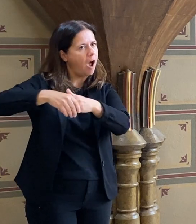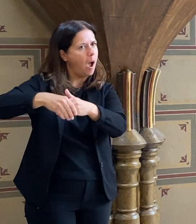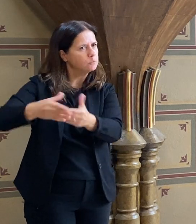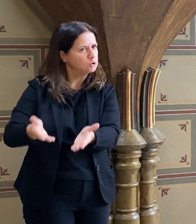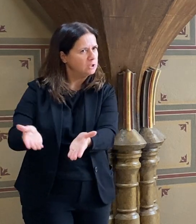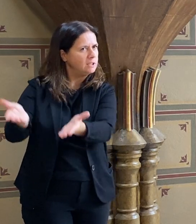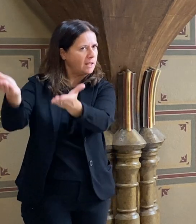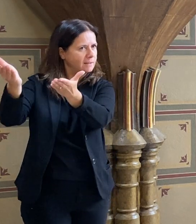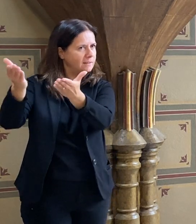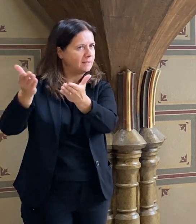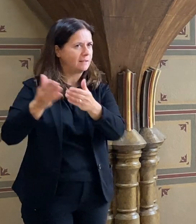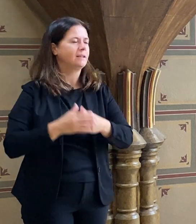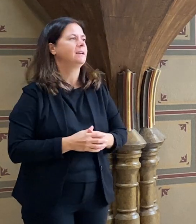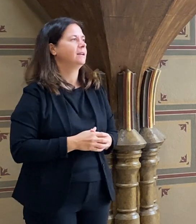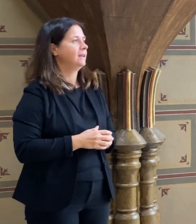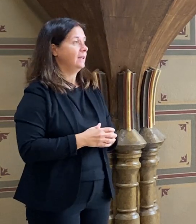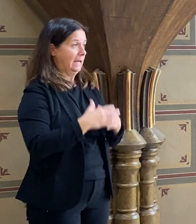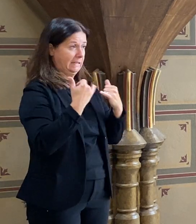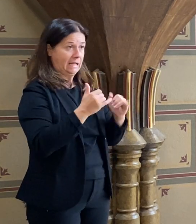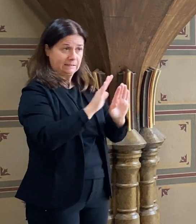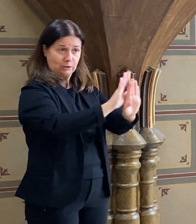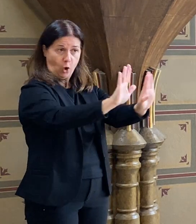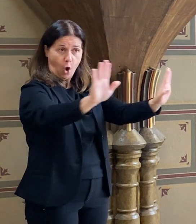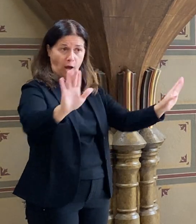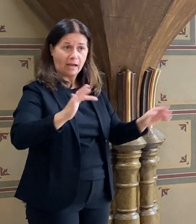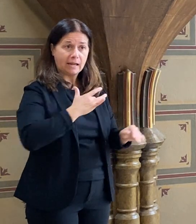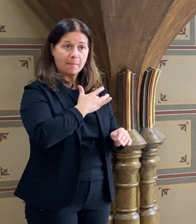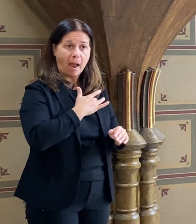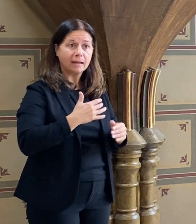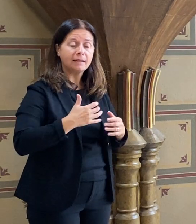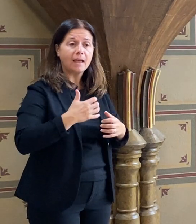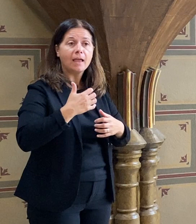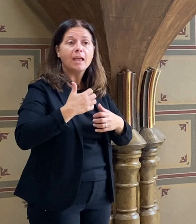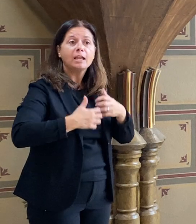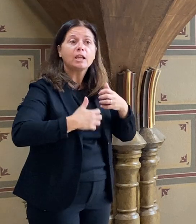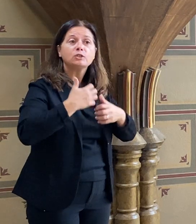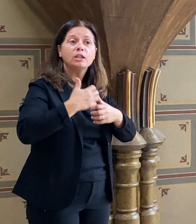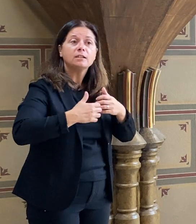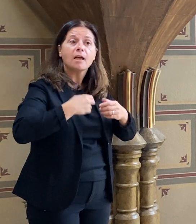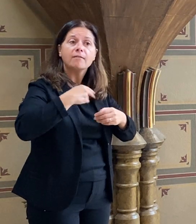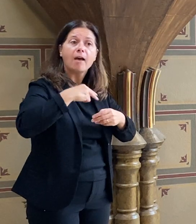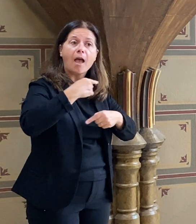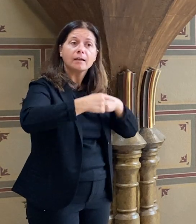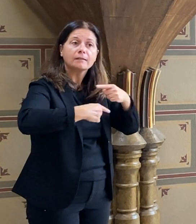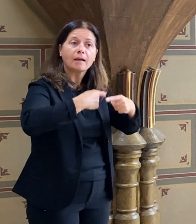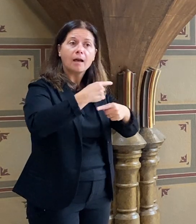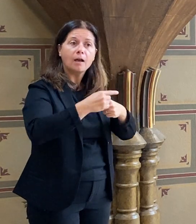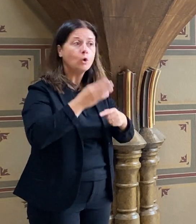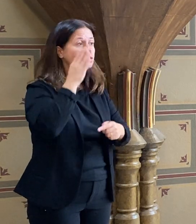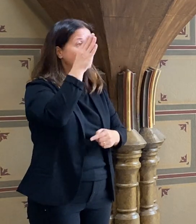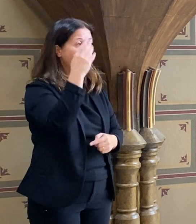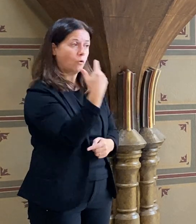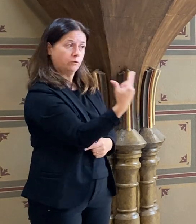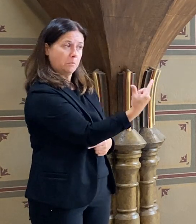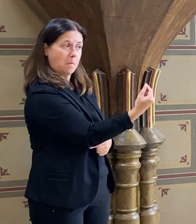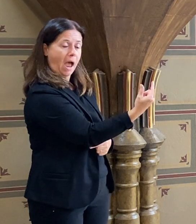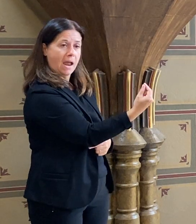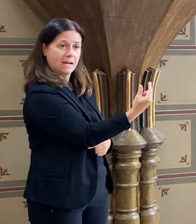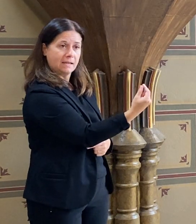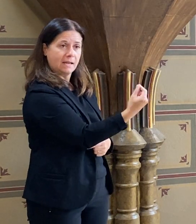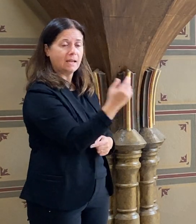Diese Geschichte dieser eurer Gemeinde setzt sich aber fort. Künftig werdet ihr beiden,